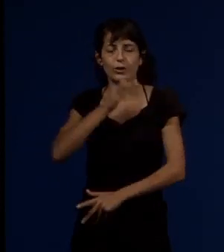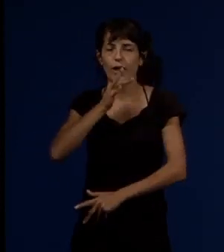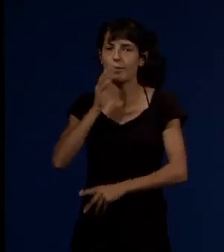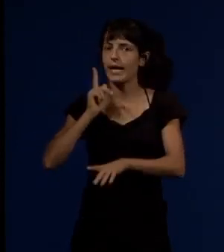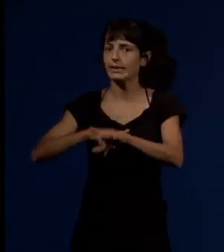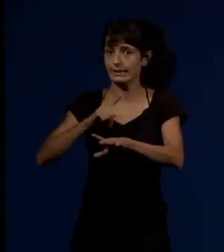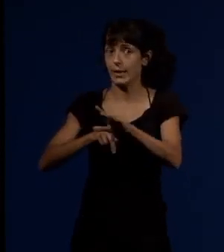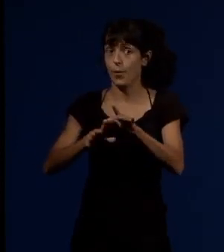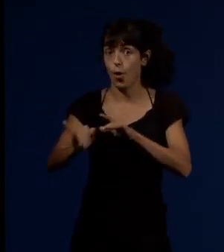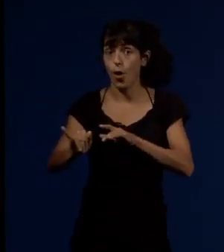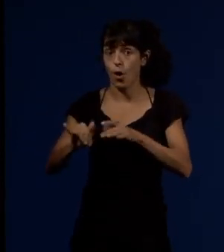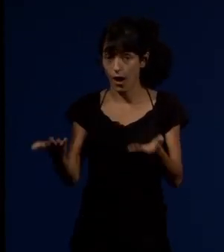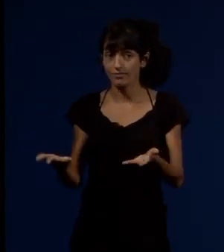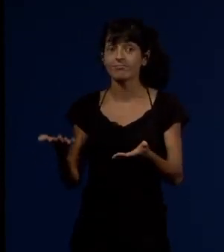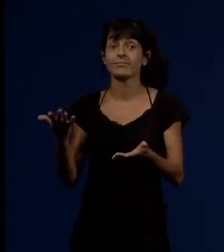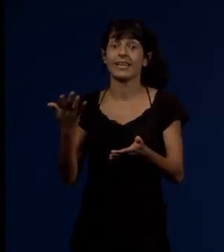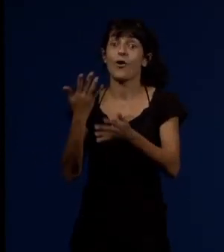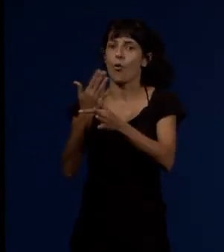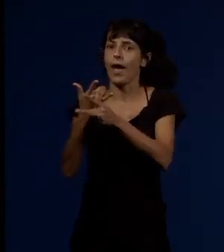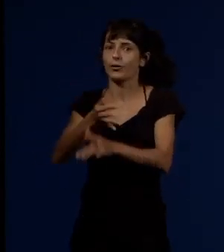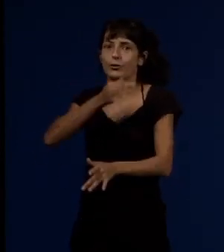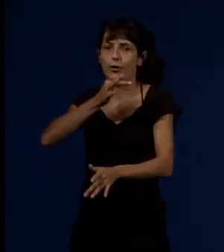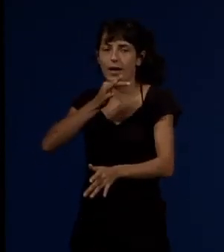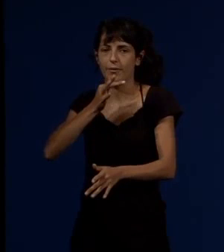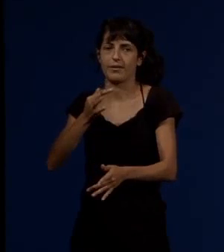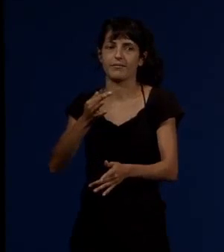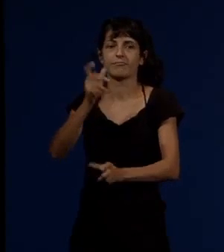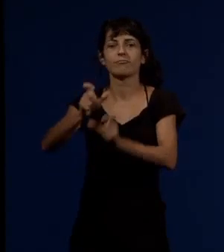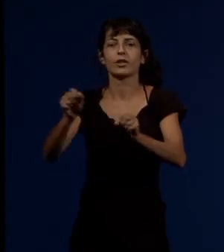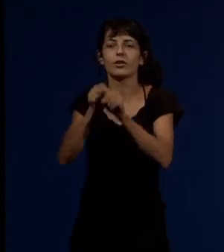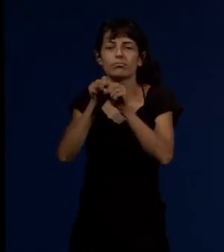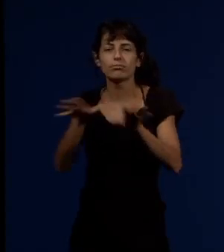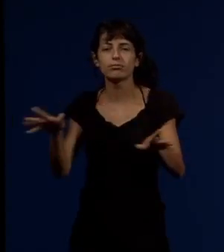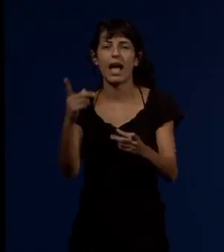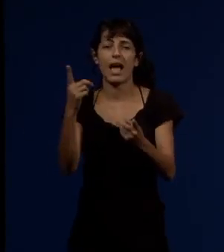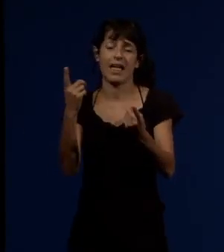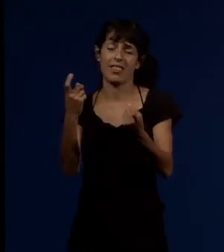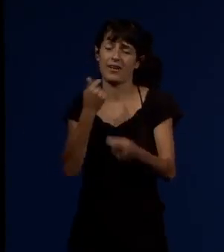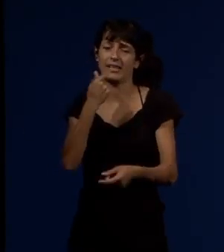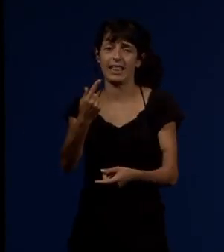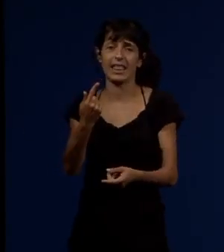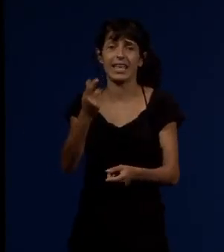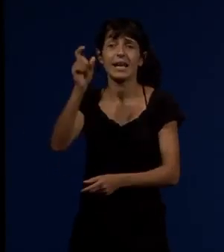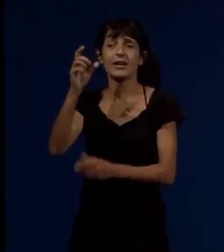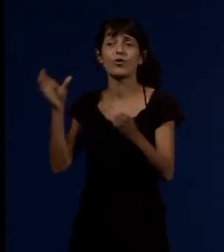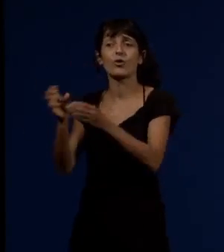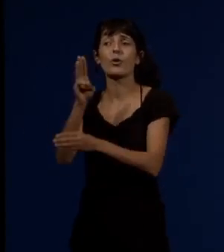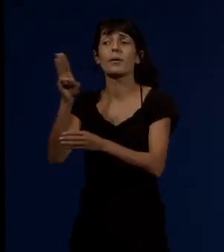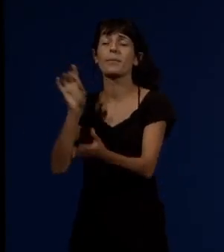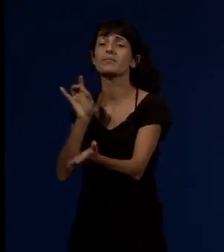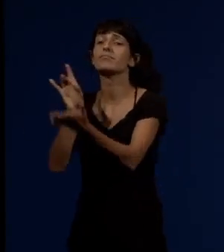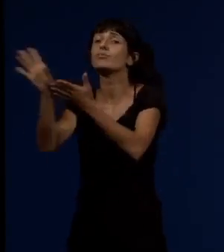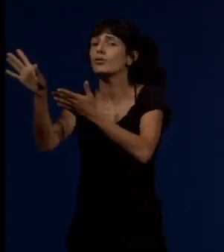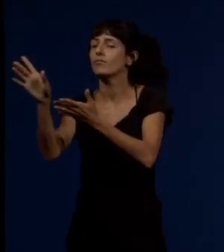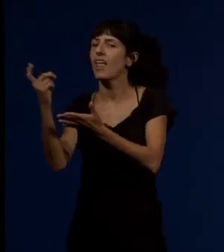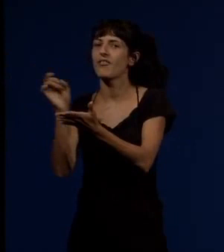e hai moito partido que xogar. Temos que dicirlle á xente que hai que votar ao Partido Popular deste país, porque o